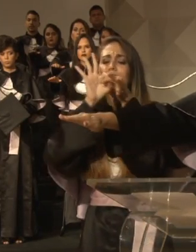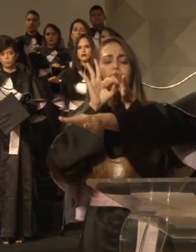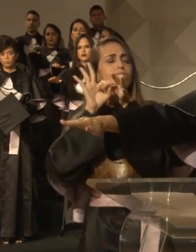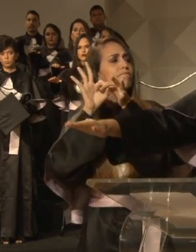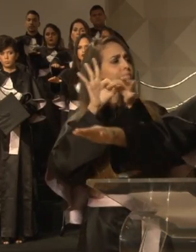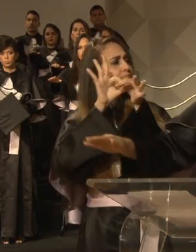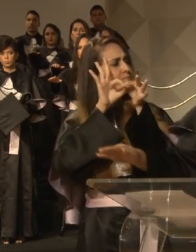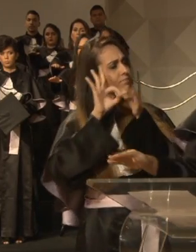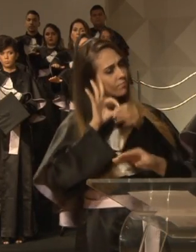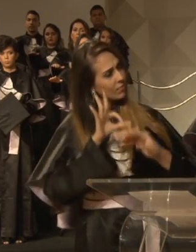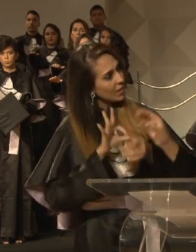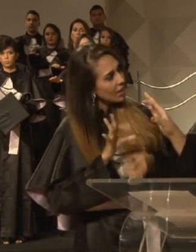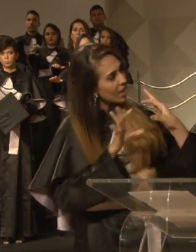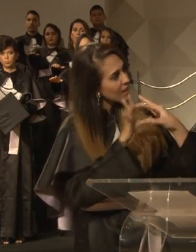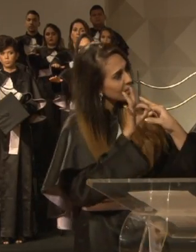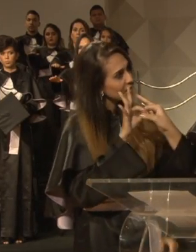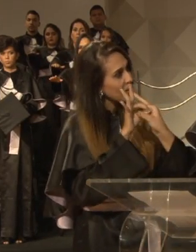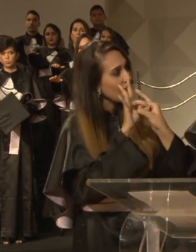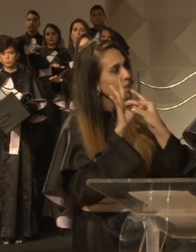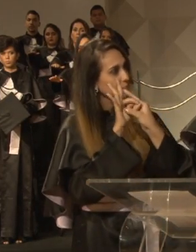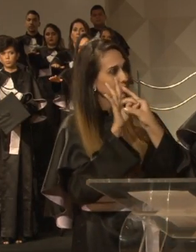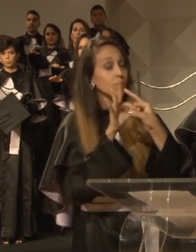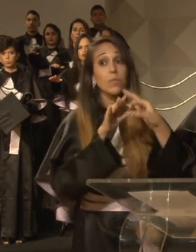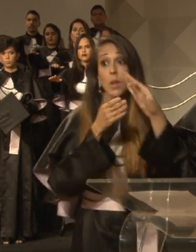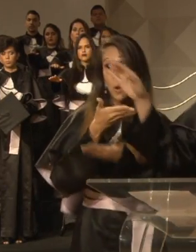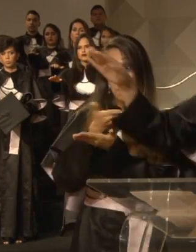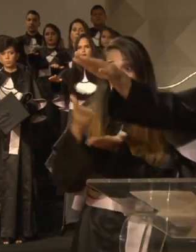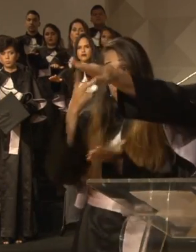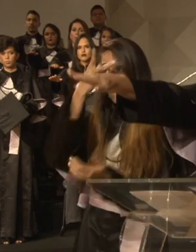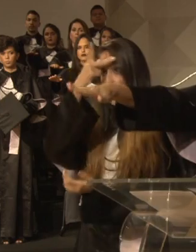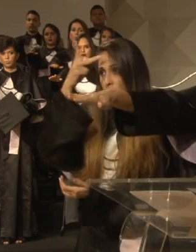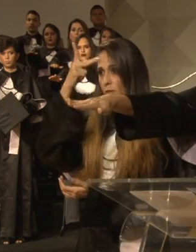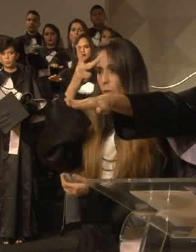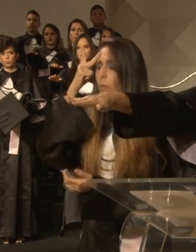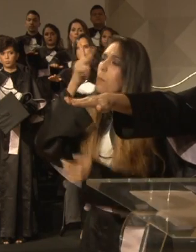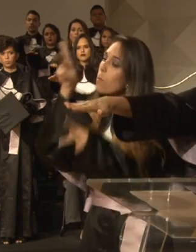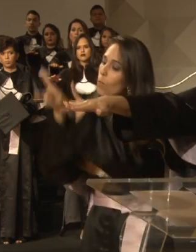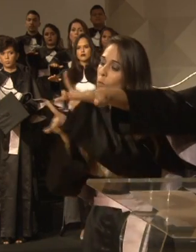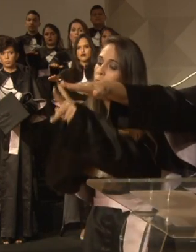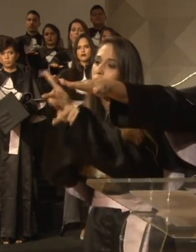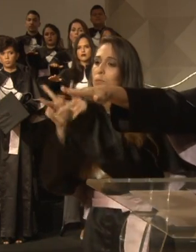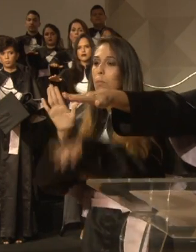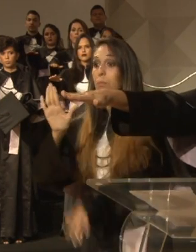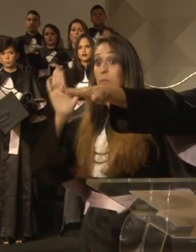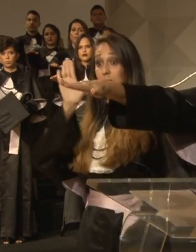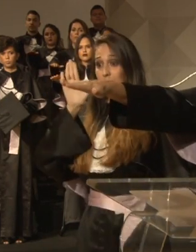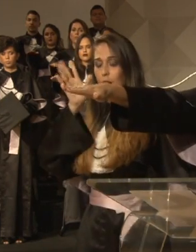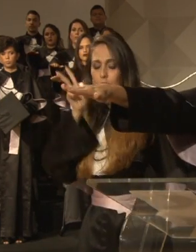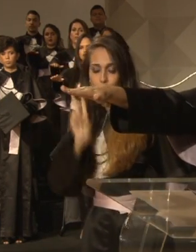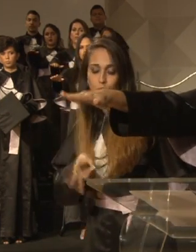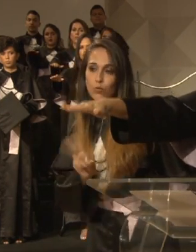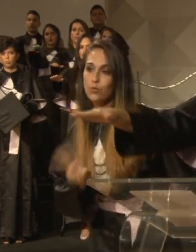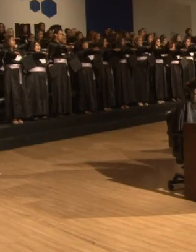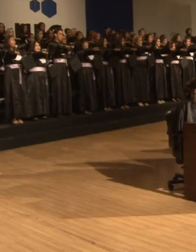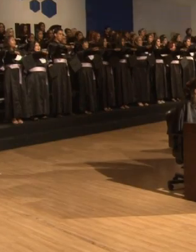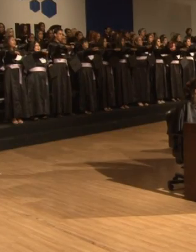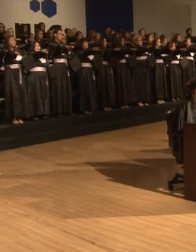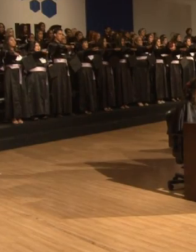Brasil e buscar a união dos povos e dos homens. Assim prometo.